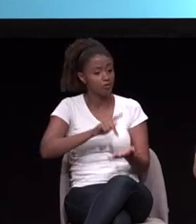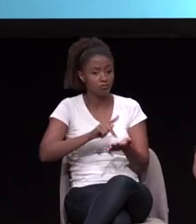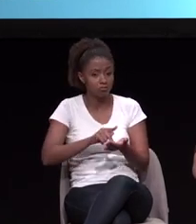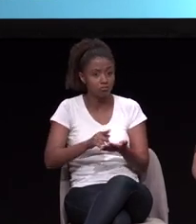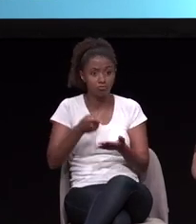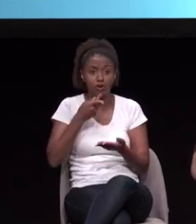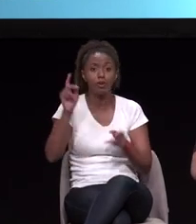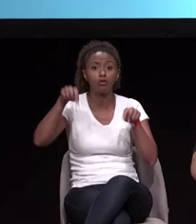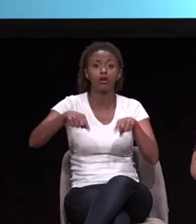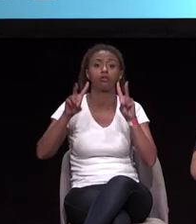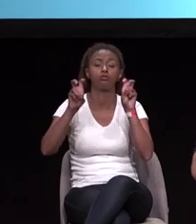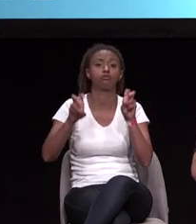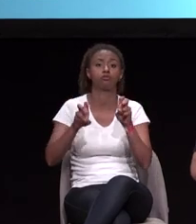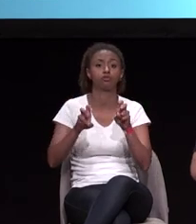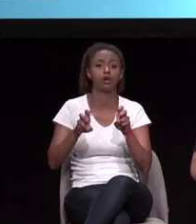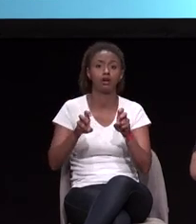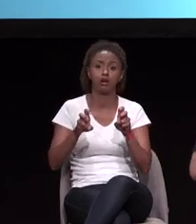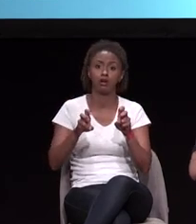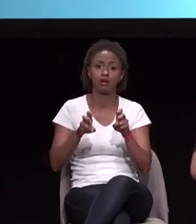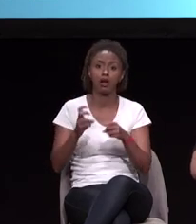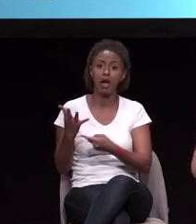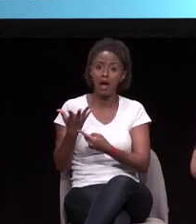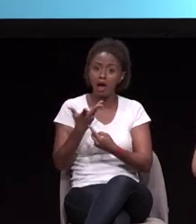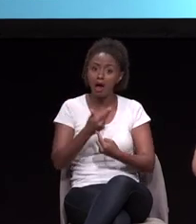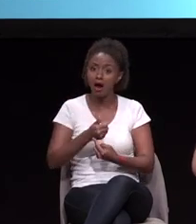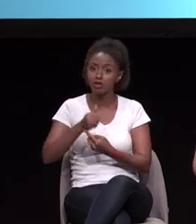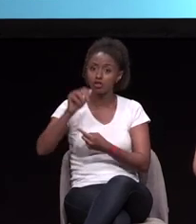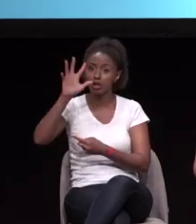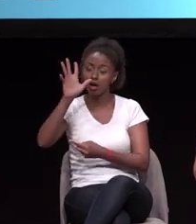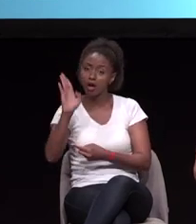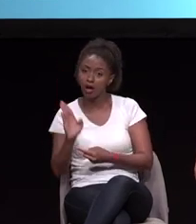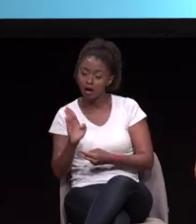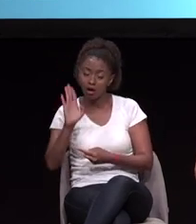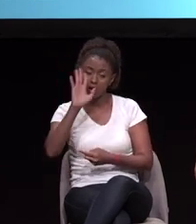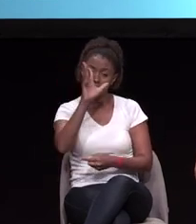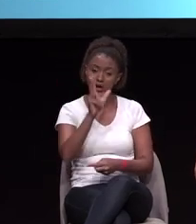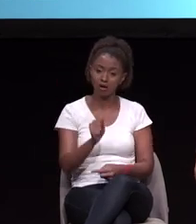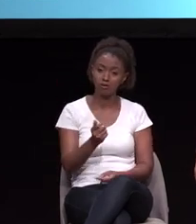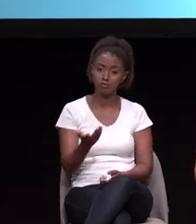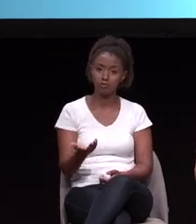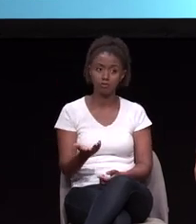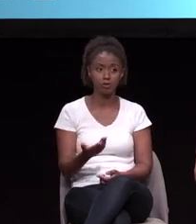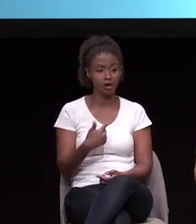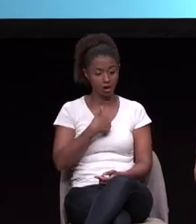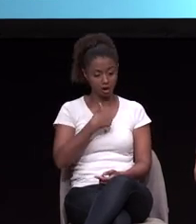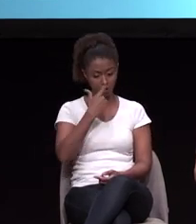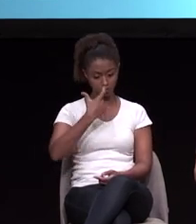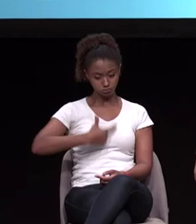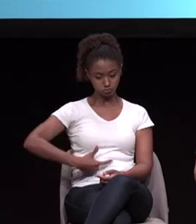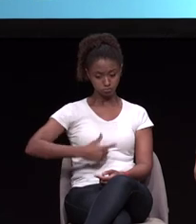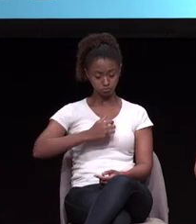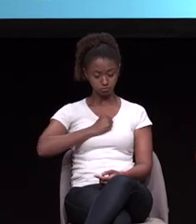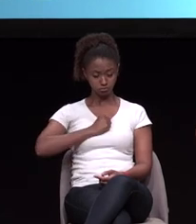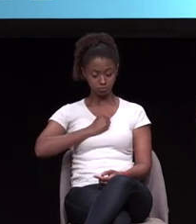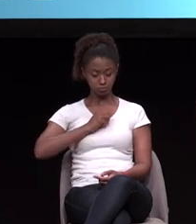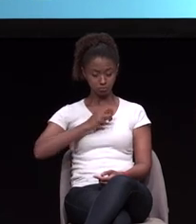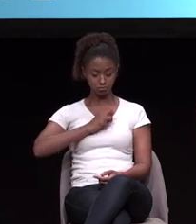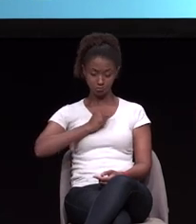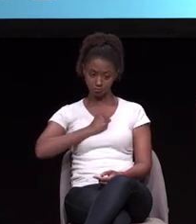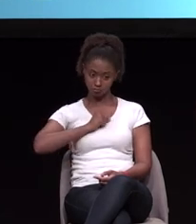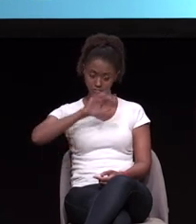afro-brasileira a uma foto atrás e já que os seus fãs um homem não acham como se eles não se sentem violentados